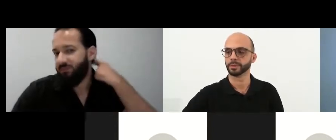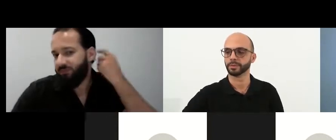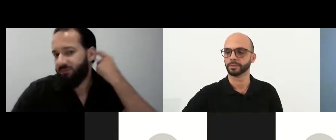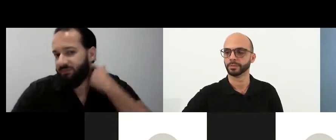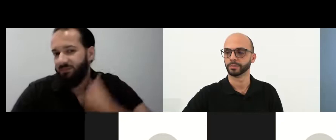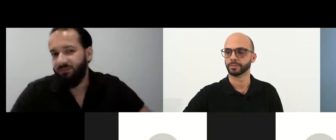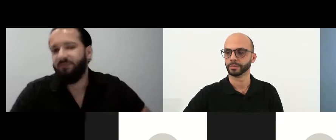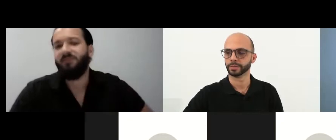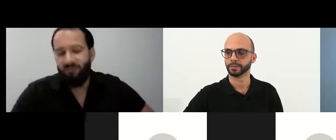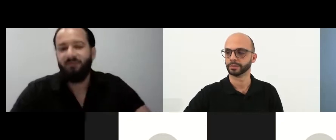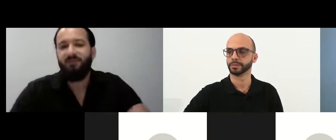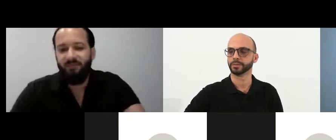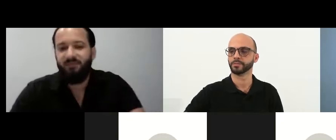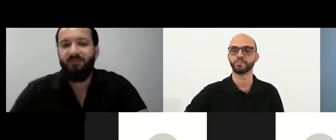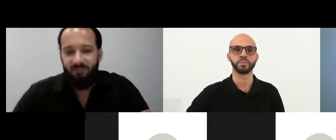palestra.